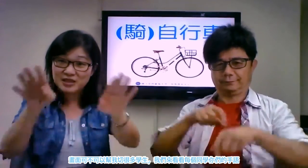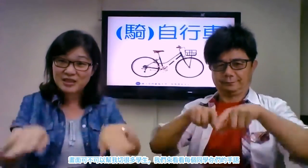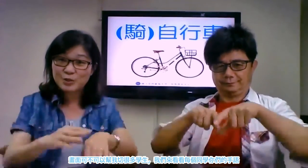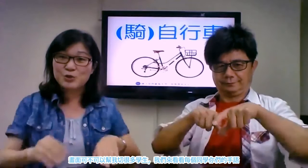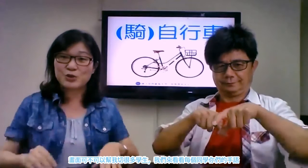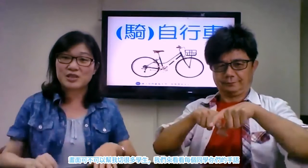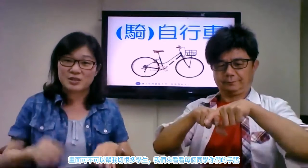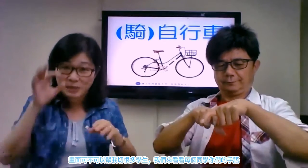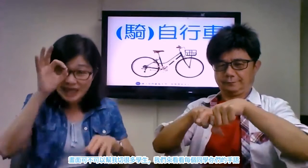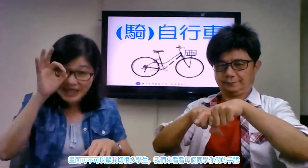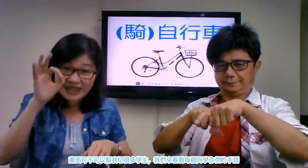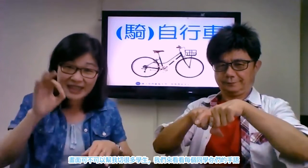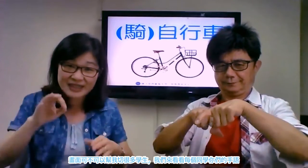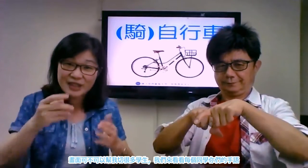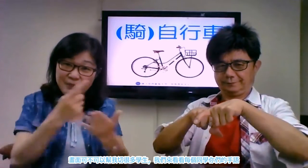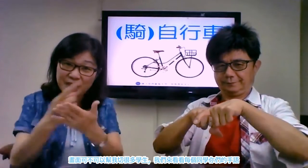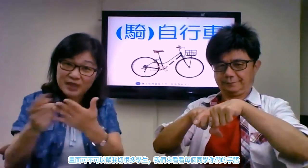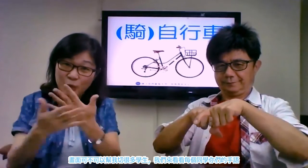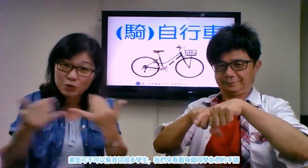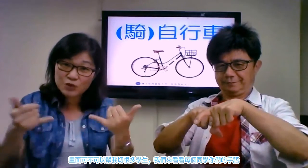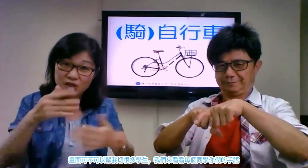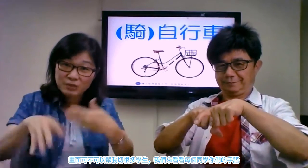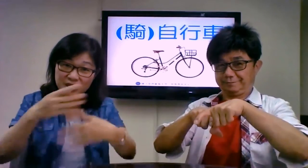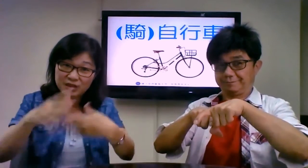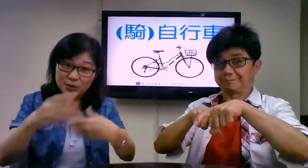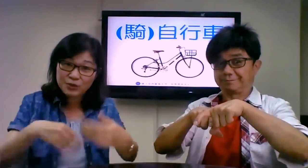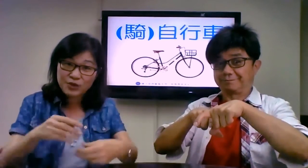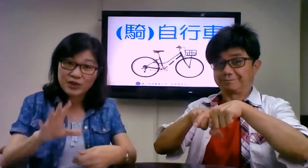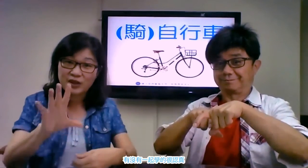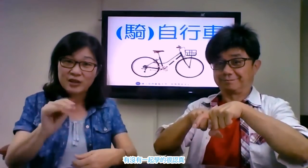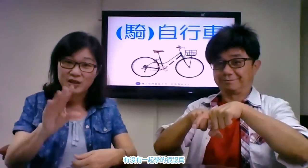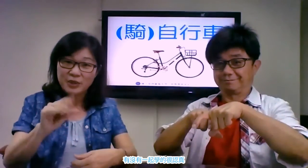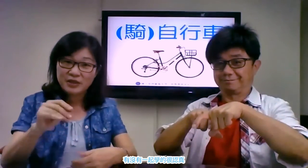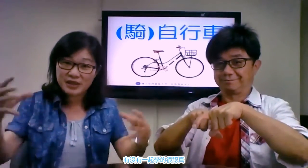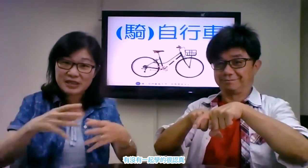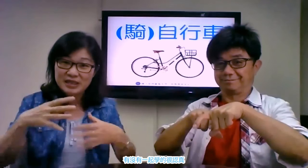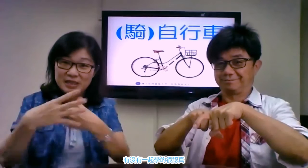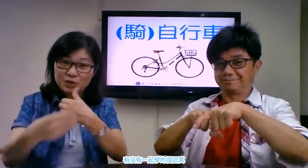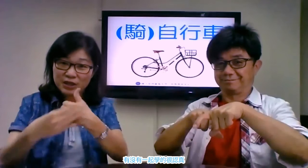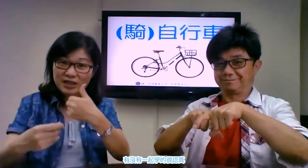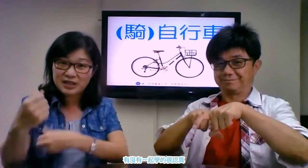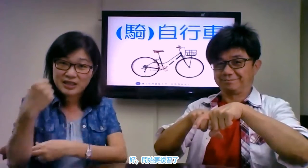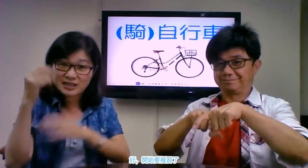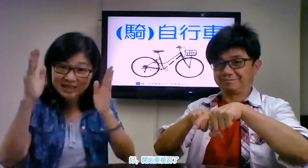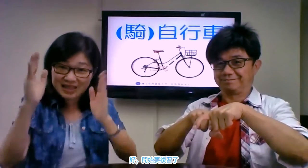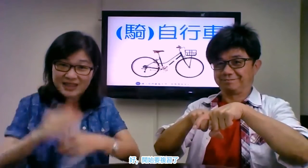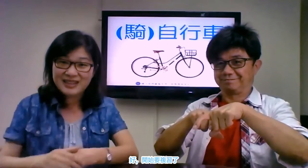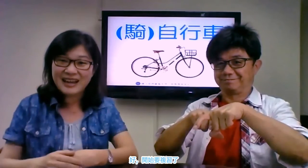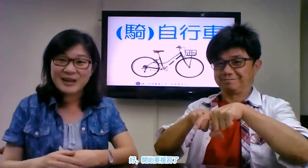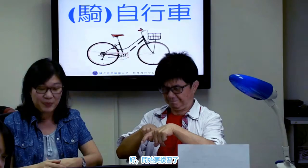很多学生的，我们来看看。每个同学，你们的手语啊，有没有一起学的很认真？ 好，